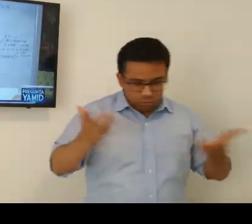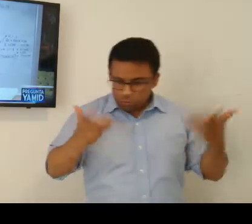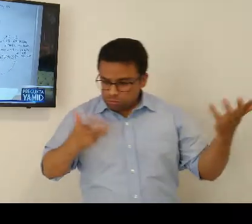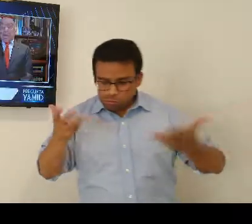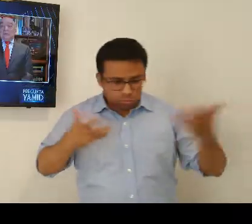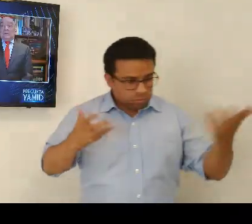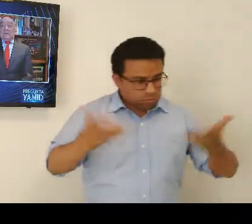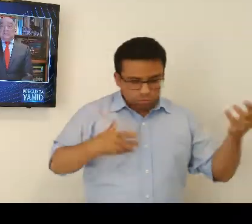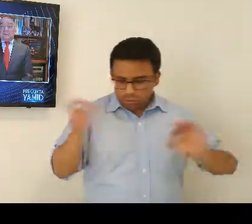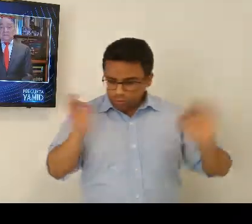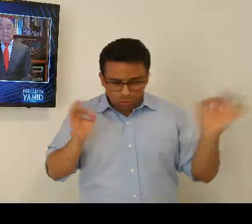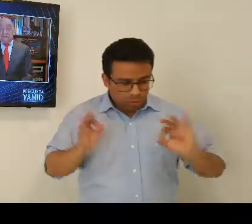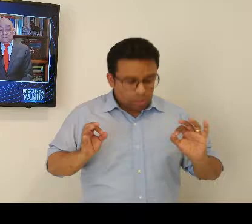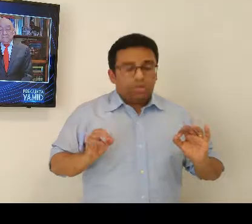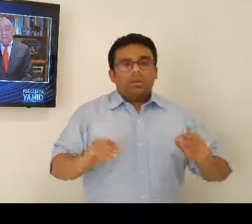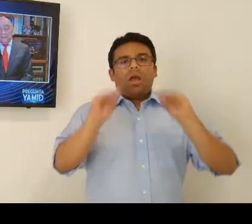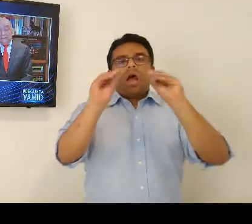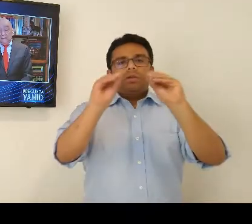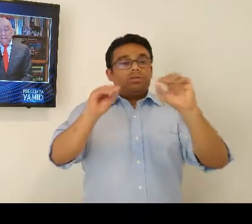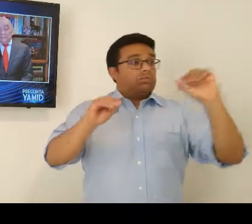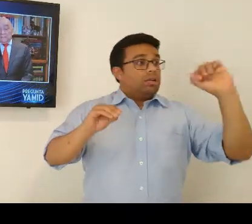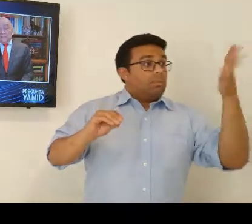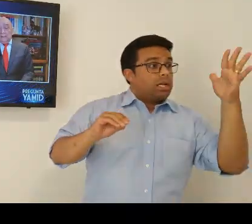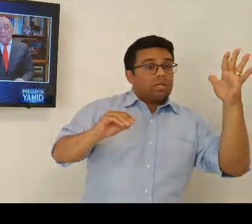naranja. Ahora bien, señora alcaldesa,